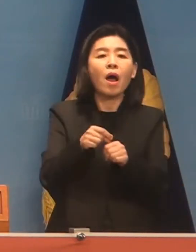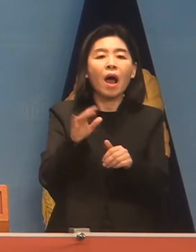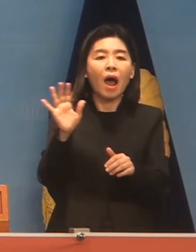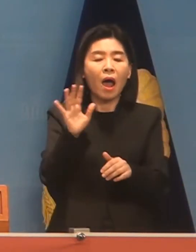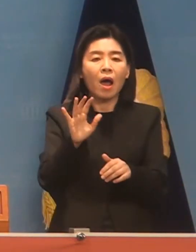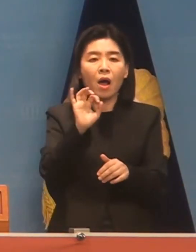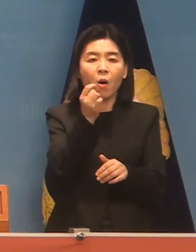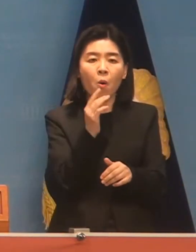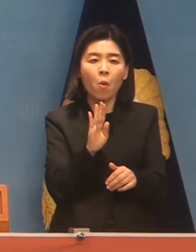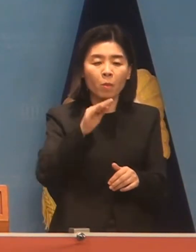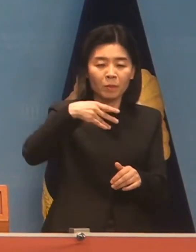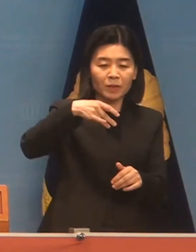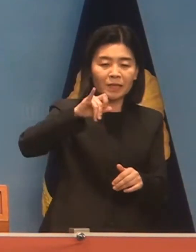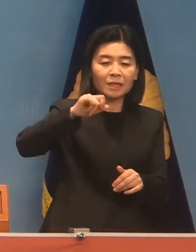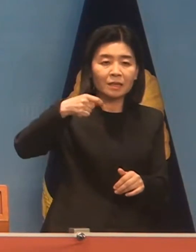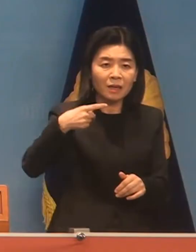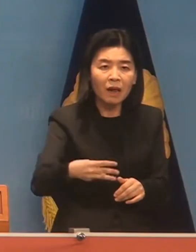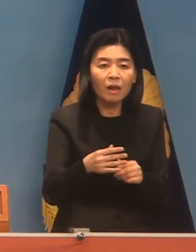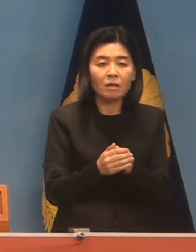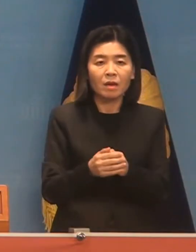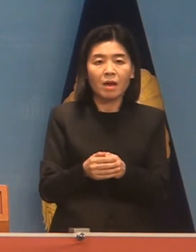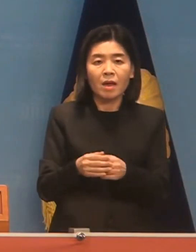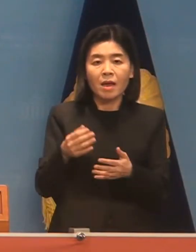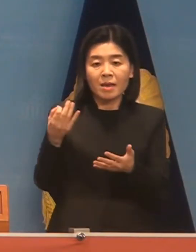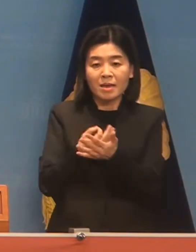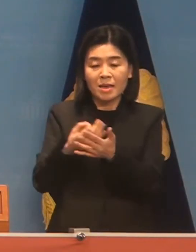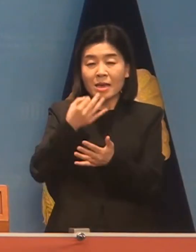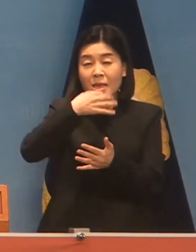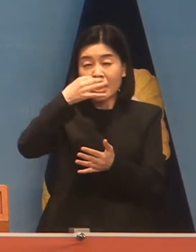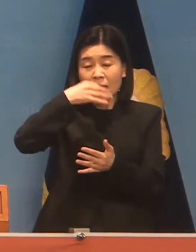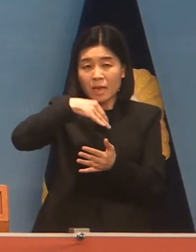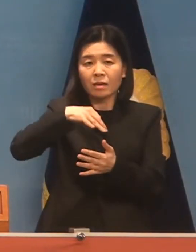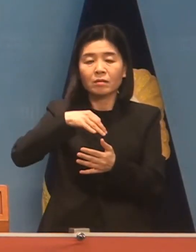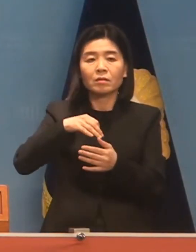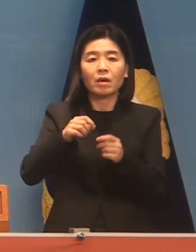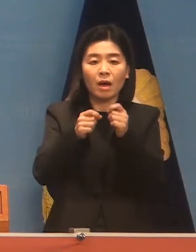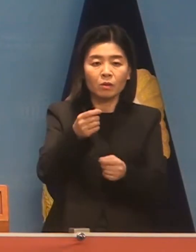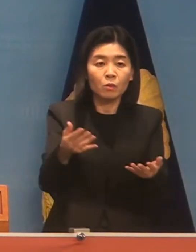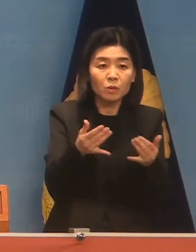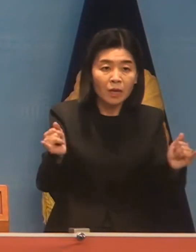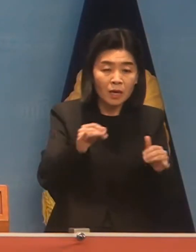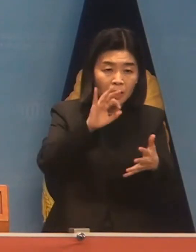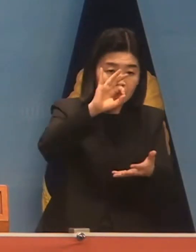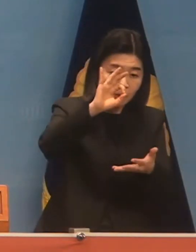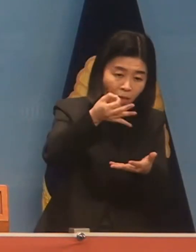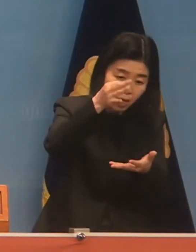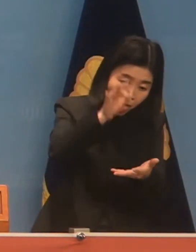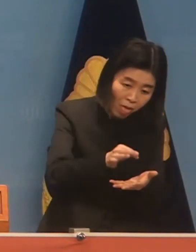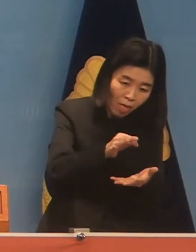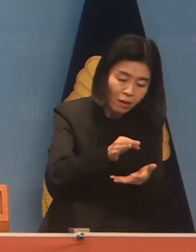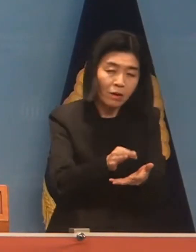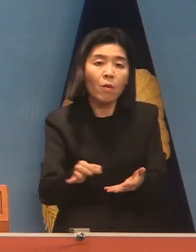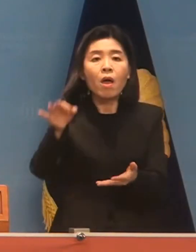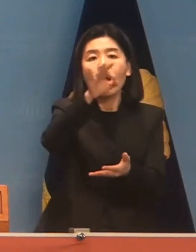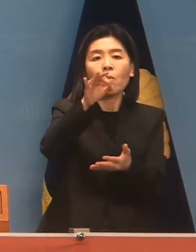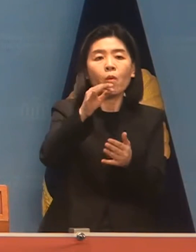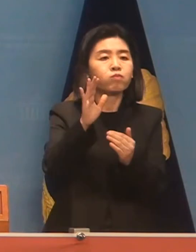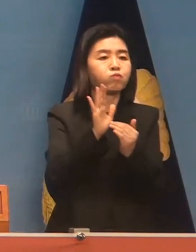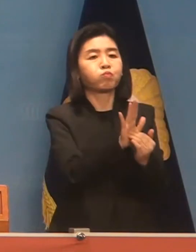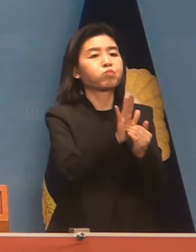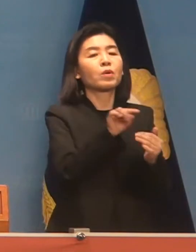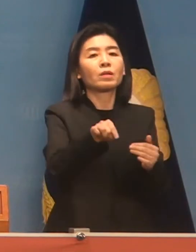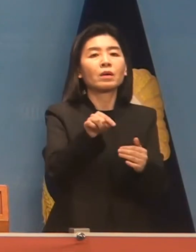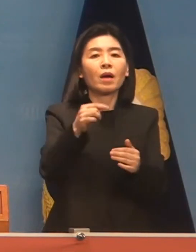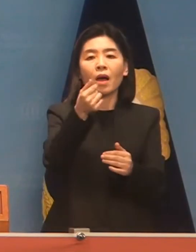옵티칼, 막대한 영업이익을 내면서 하청 노동자의 삭감된 임금 회복의 요구를 거부하는 책임을